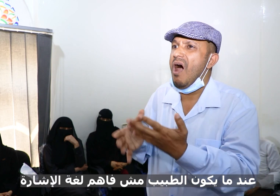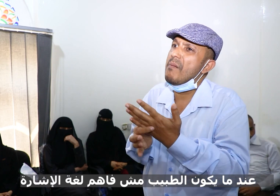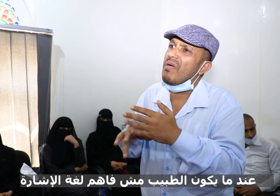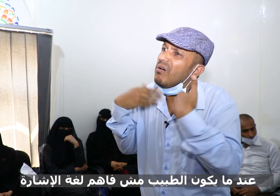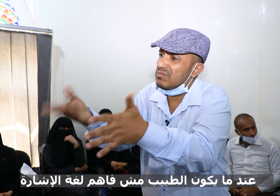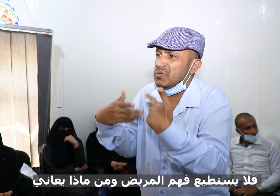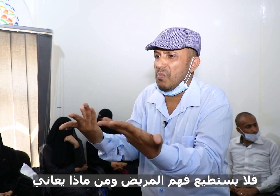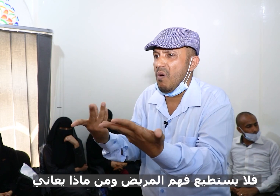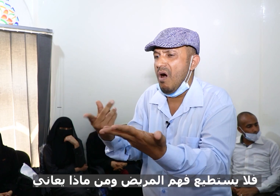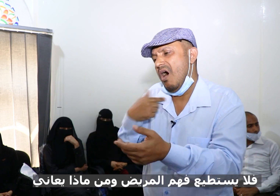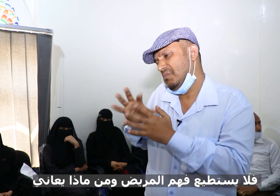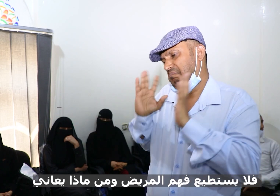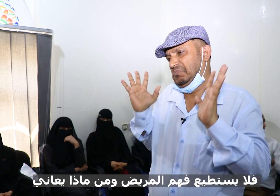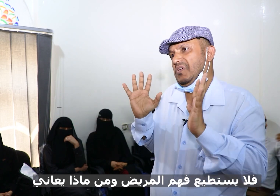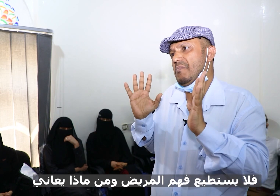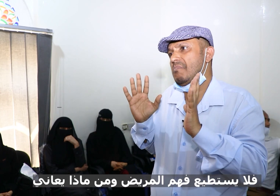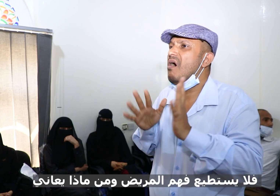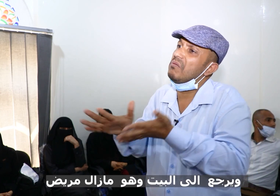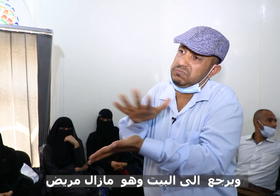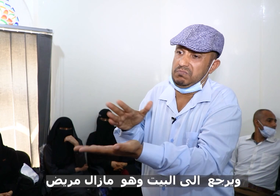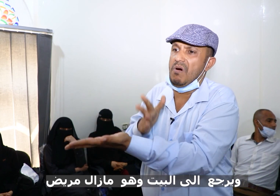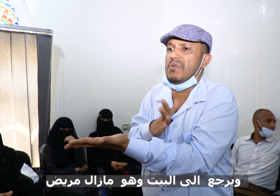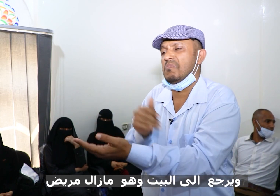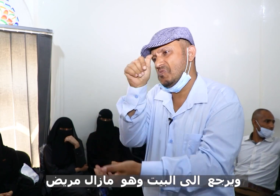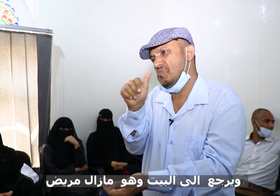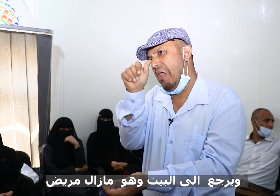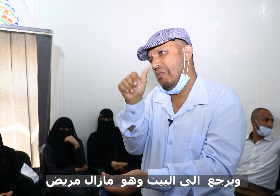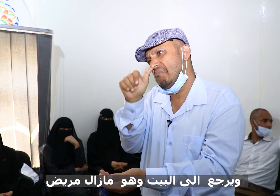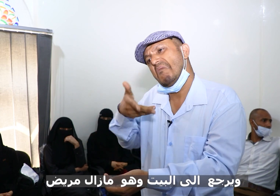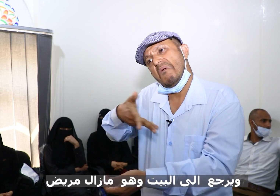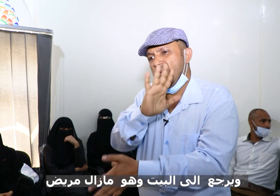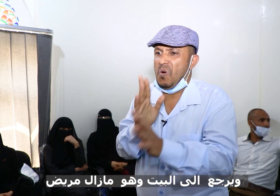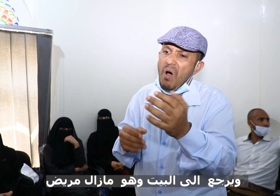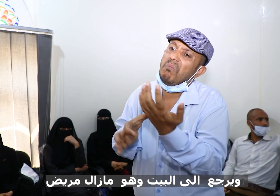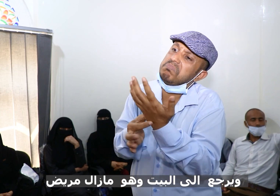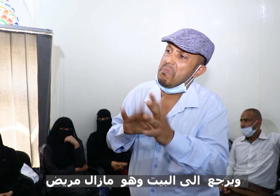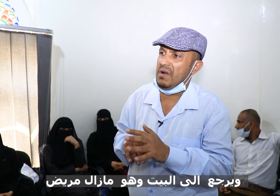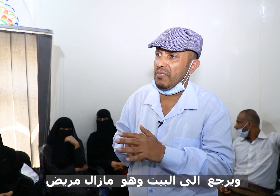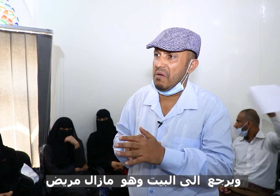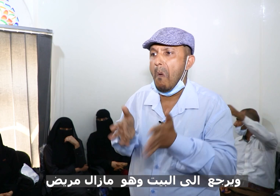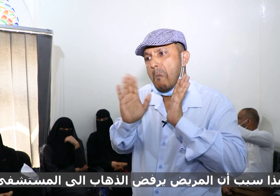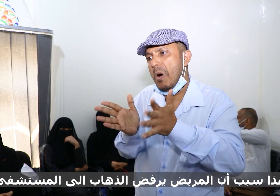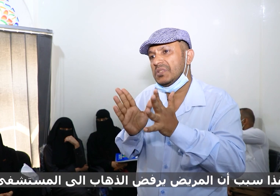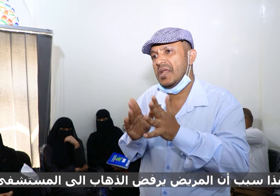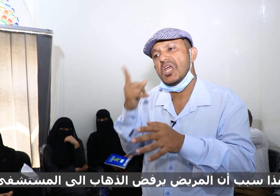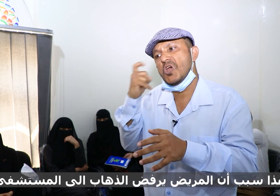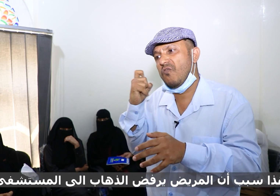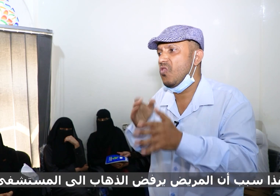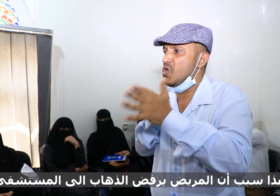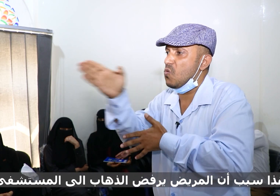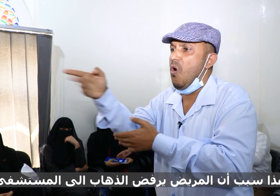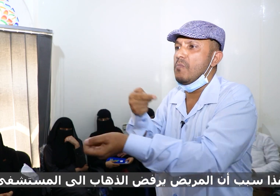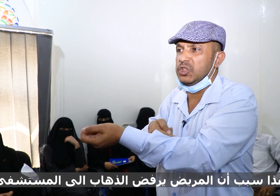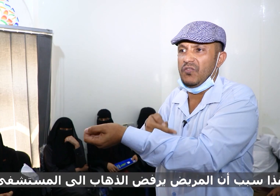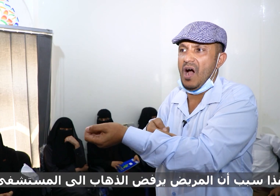مش فاهم، أما تنظم مش فاهم، المرض يروح مريض، ممكن